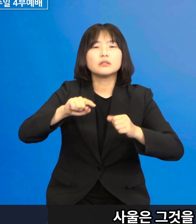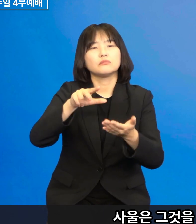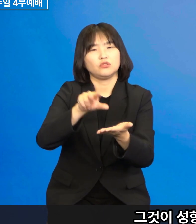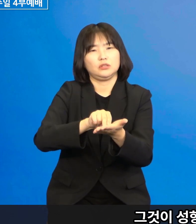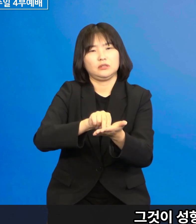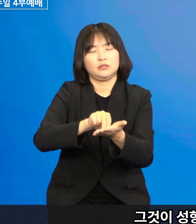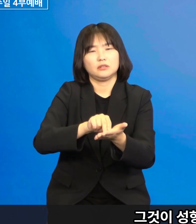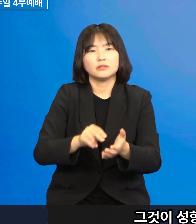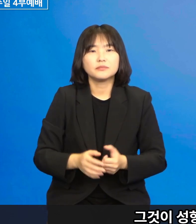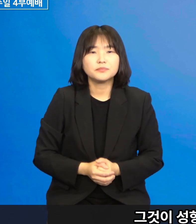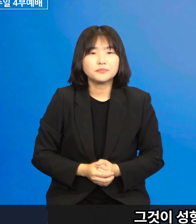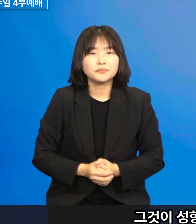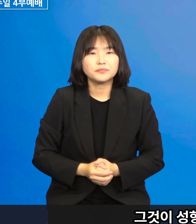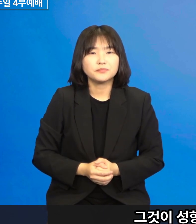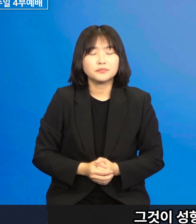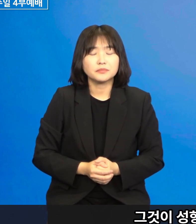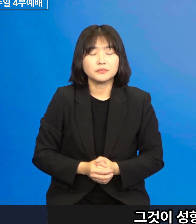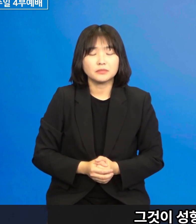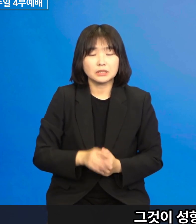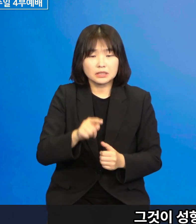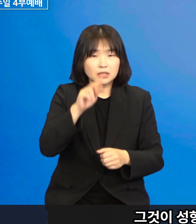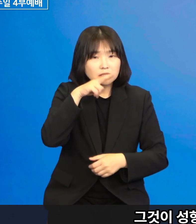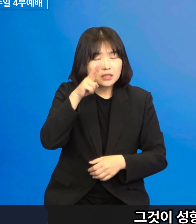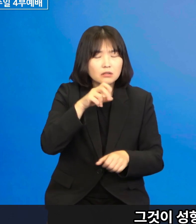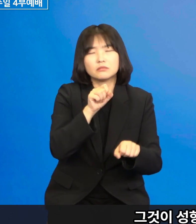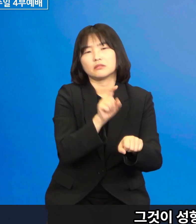얘기예요. 그것이 성향이었다는 것이죠.